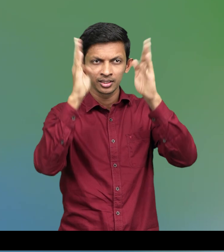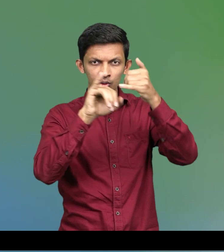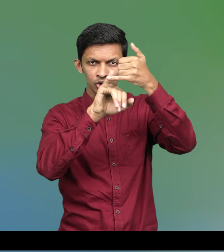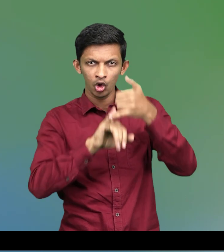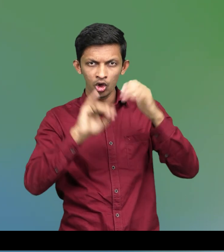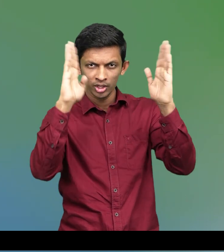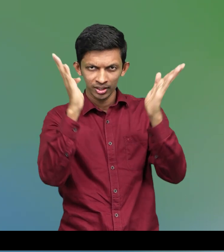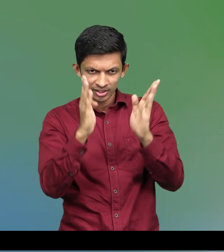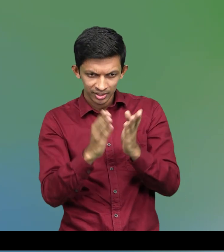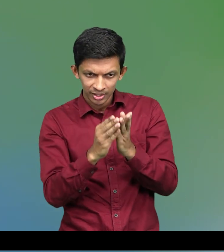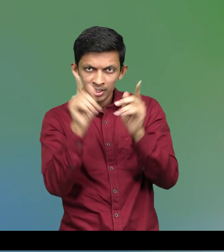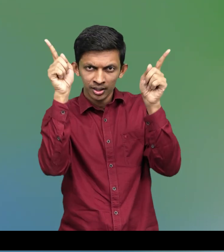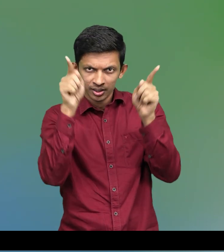పెనిన్సులార్ పీఠభూమి